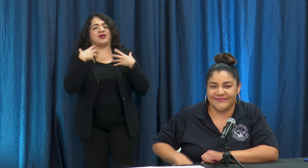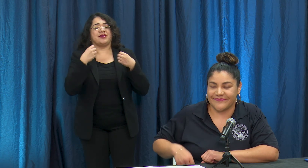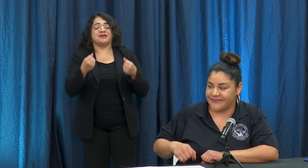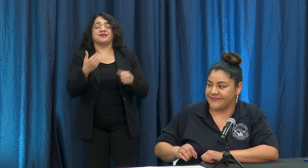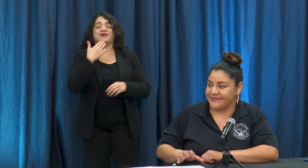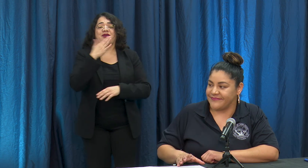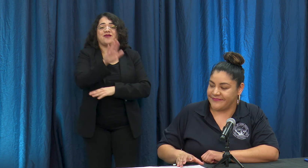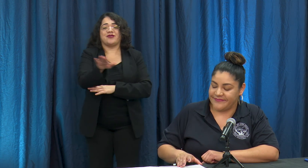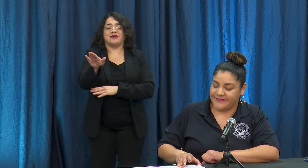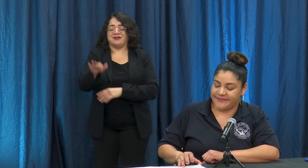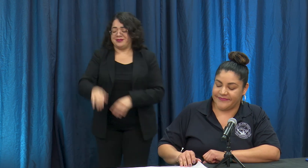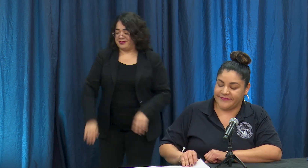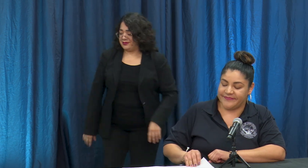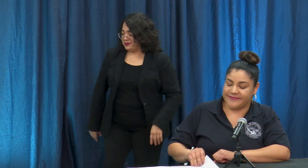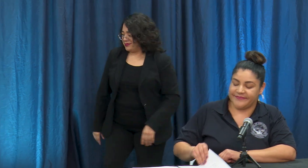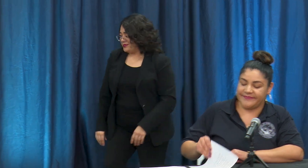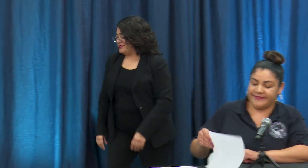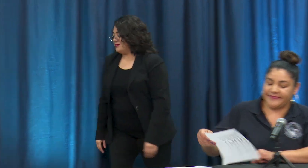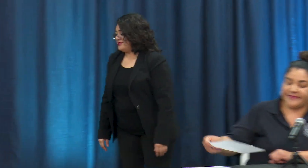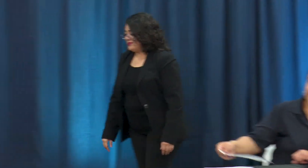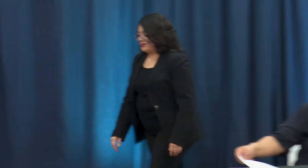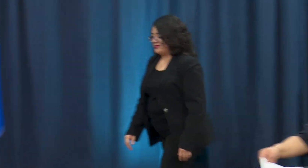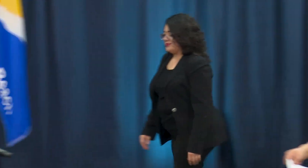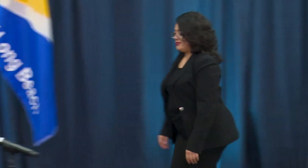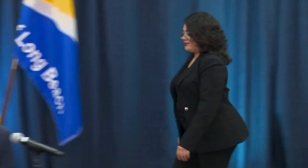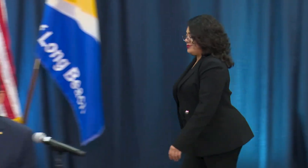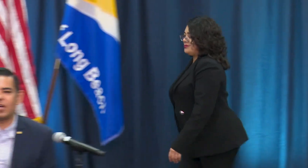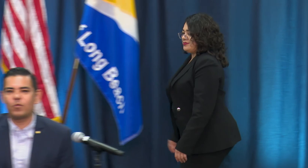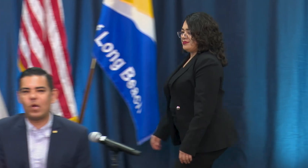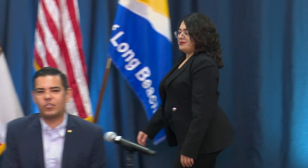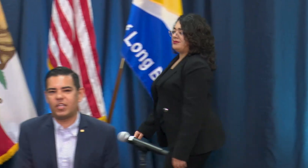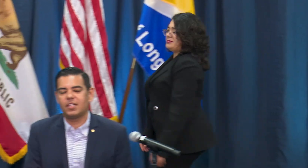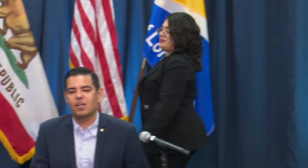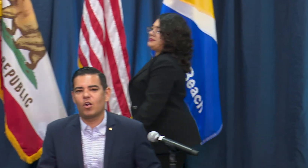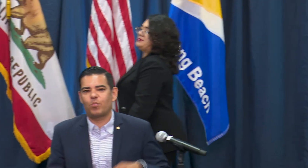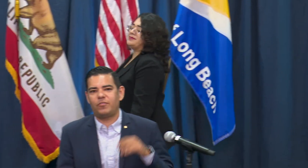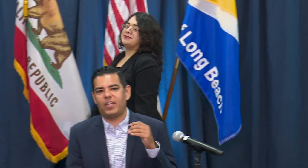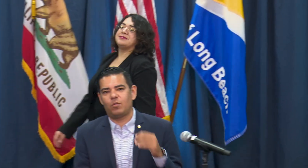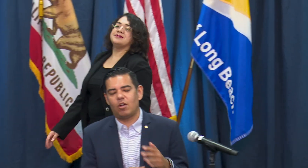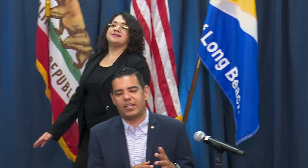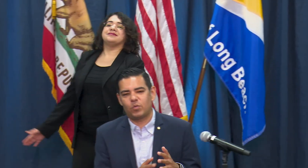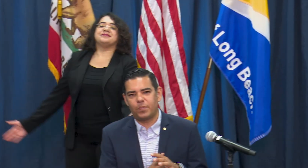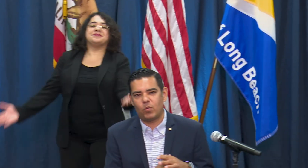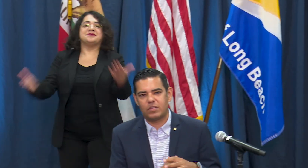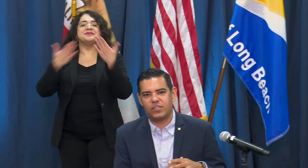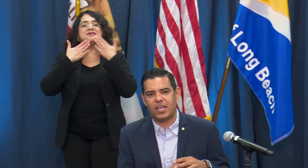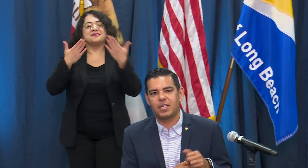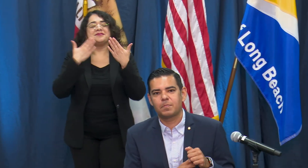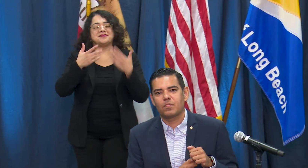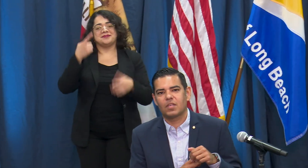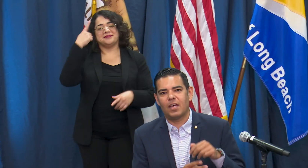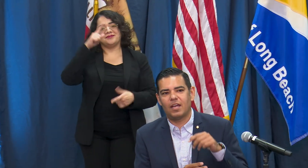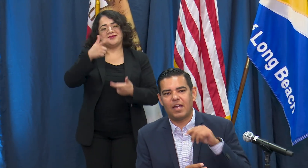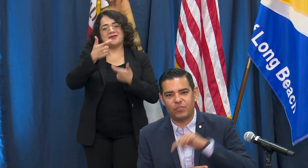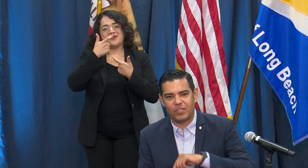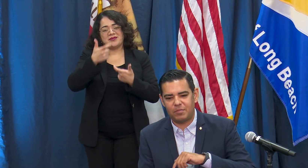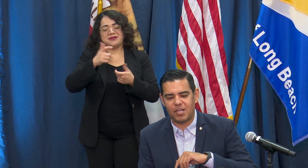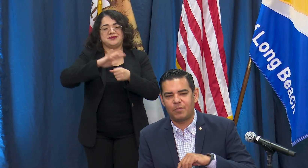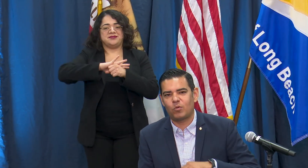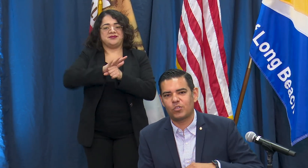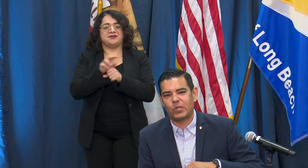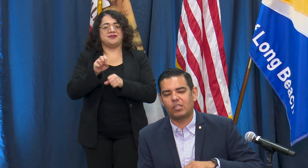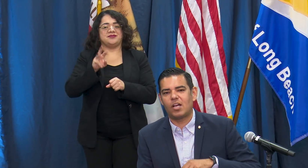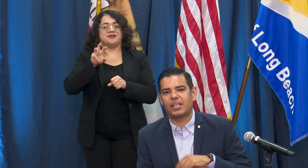tardes. Muchas gracias. And again, thank you all for watching our briefing. Our next one will be Wednesday at the